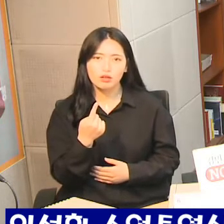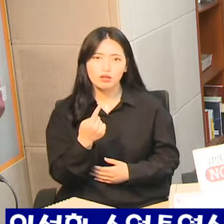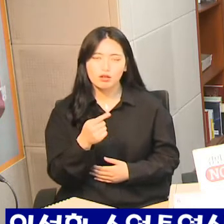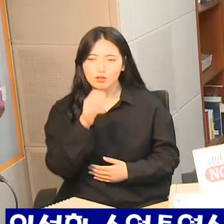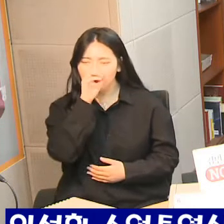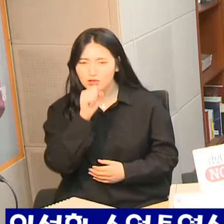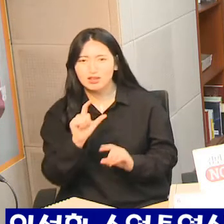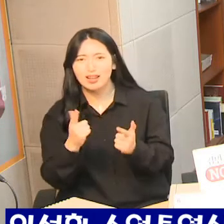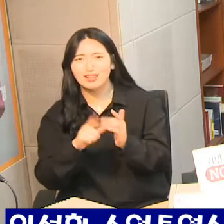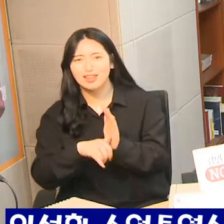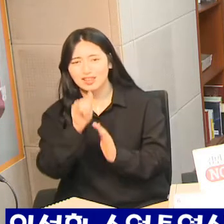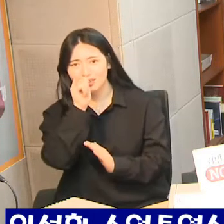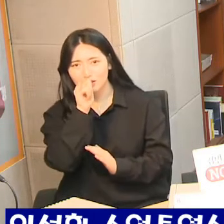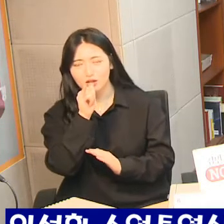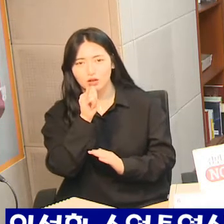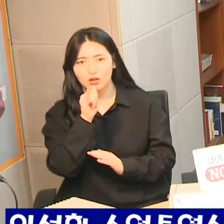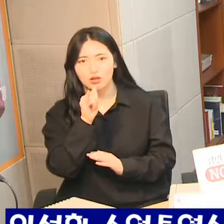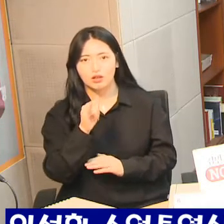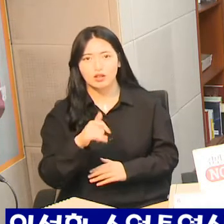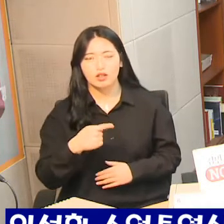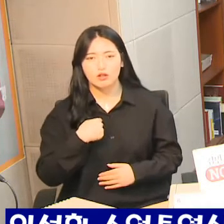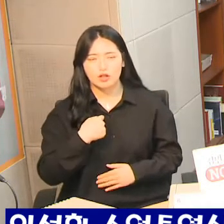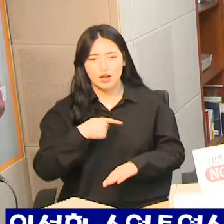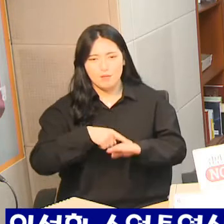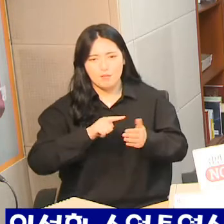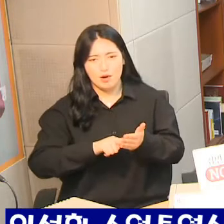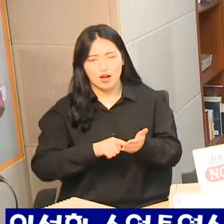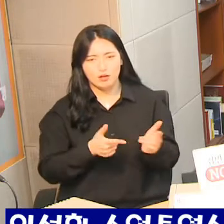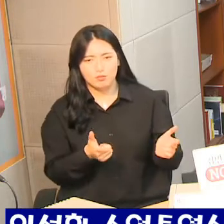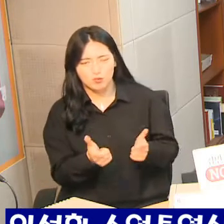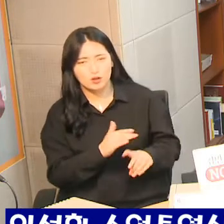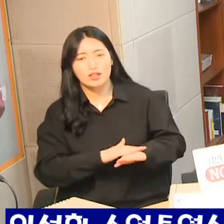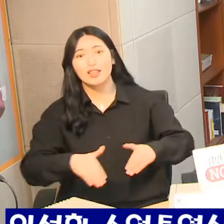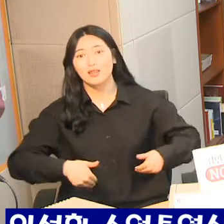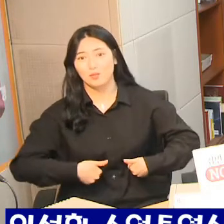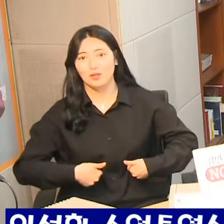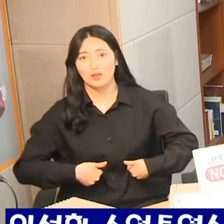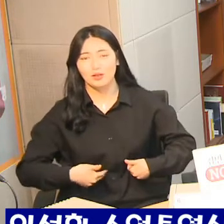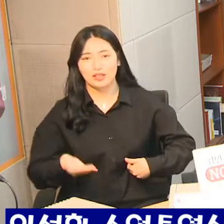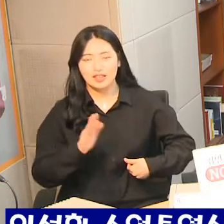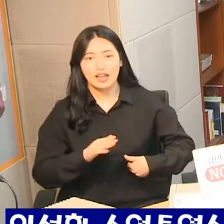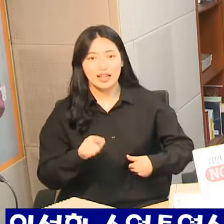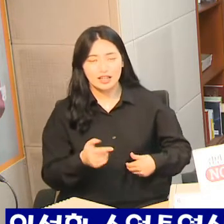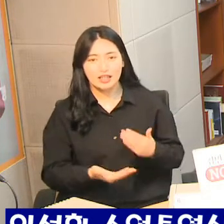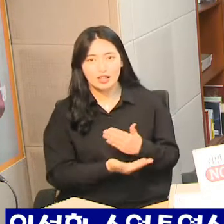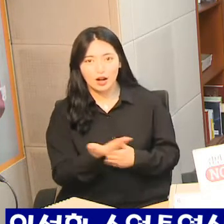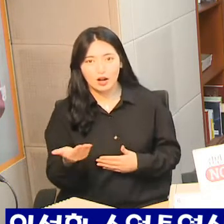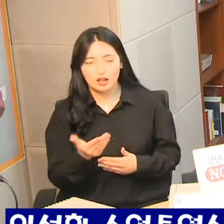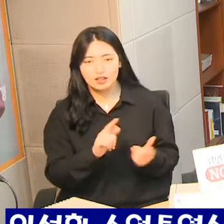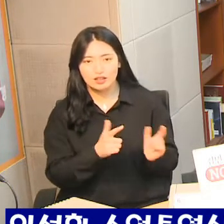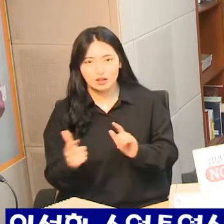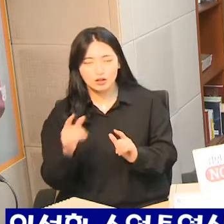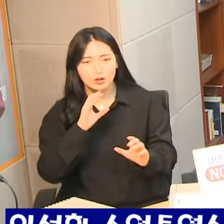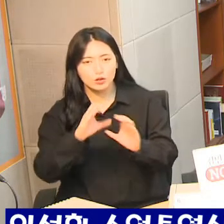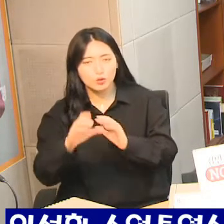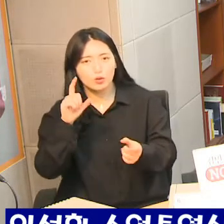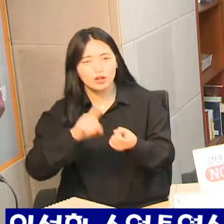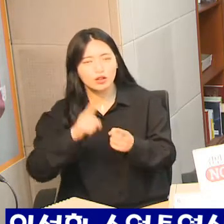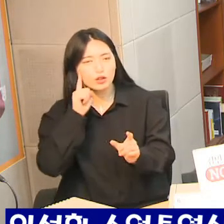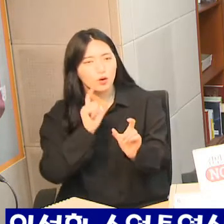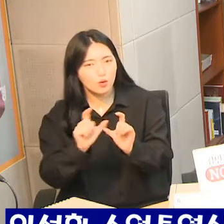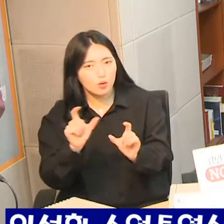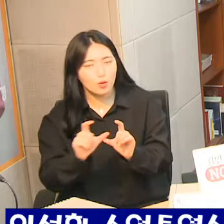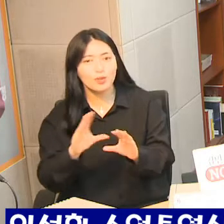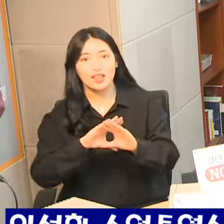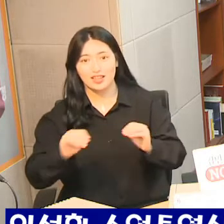경우도 좀 있어요. 그렇죠. 예, 여름에 우리 마음 컨트롤도 잘 해야 되는데 네. 자, 여러 가지 여러분의 그 소통에 있어서 고민들 네.